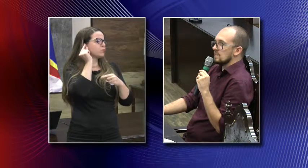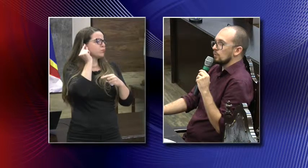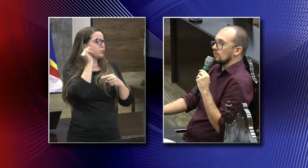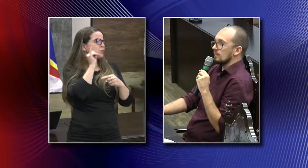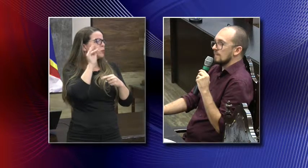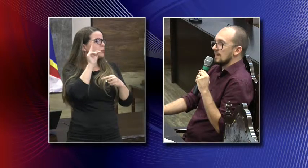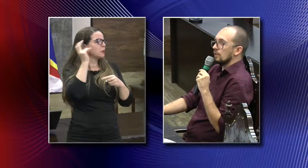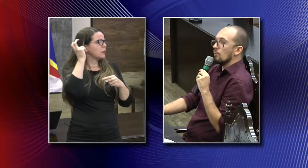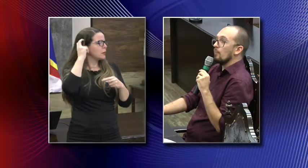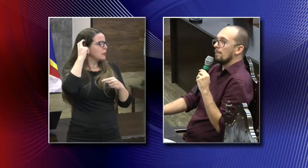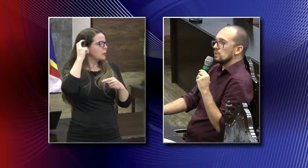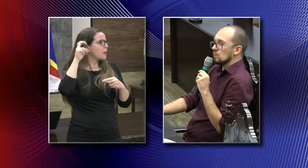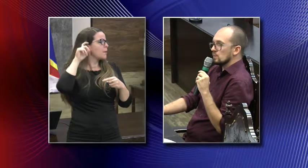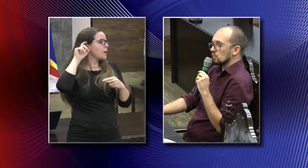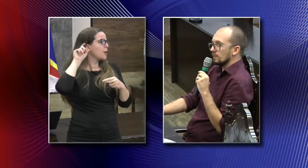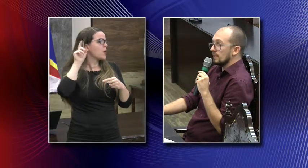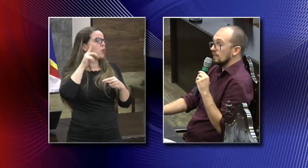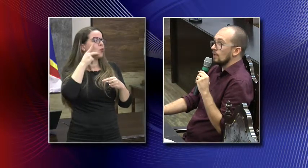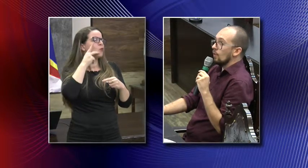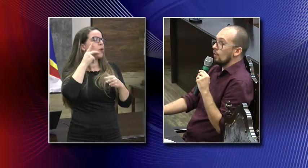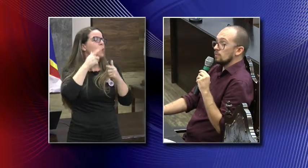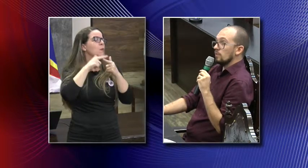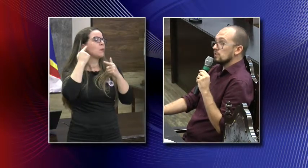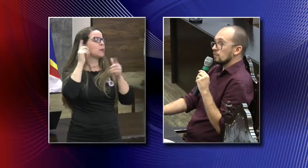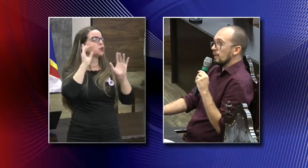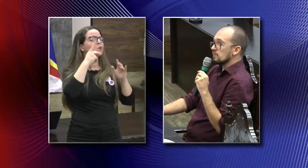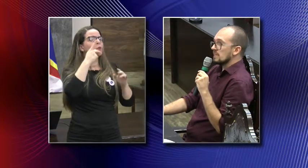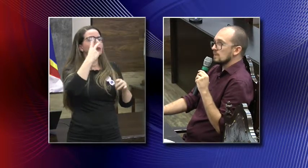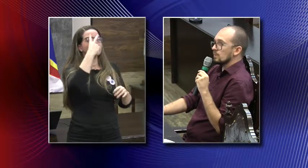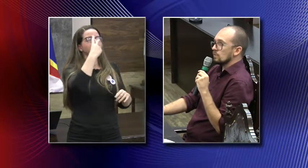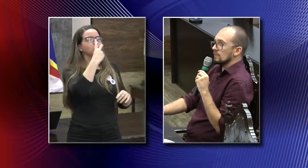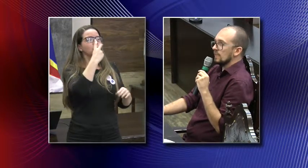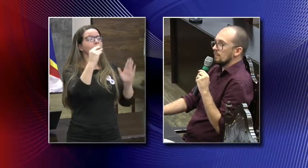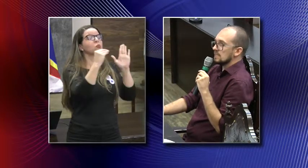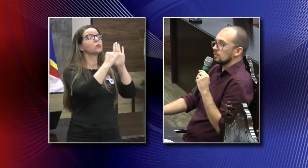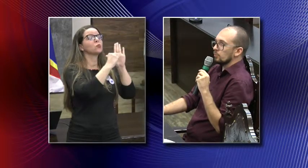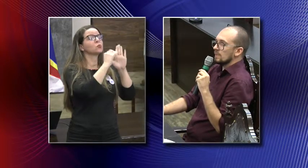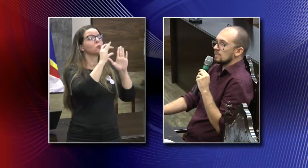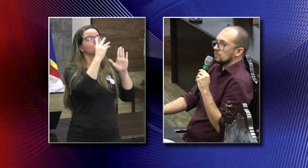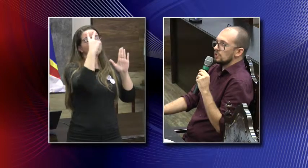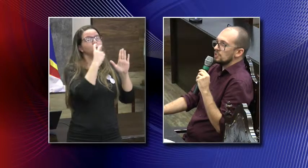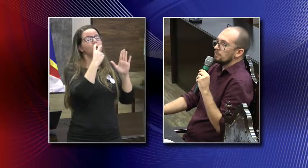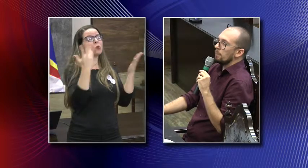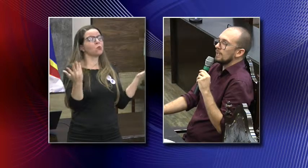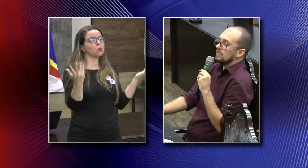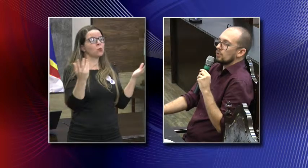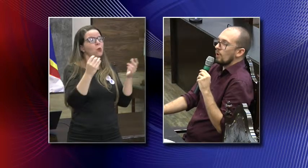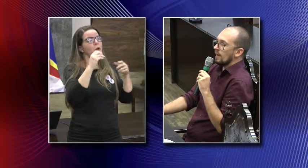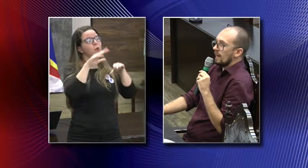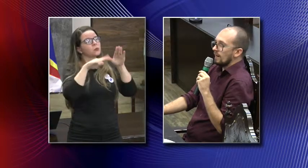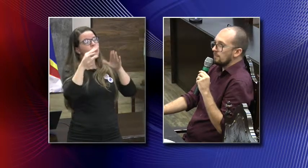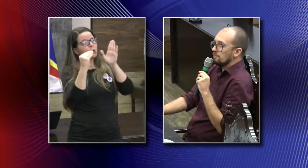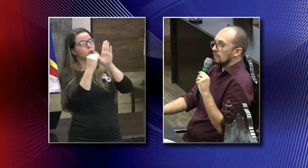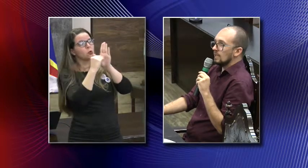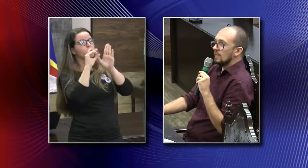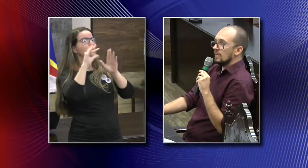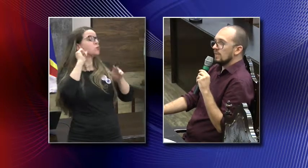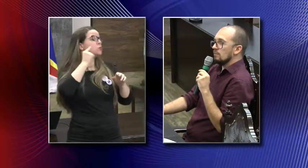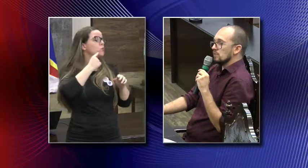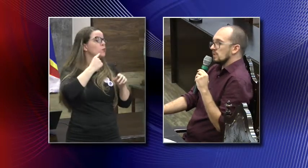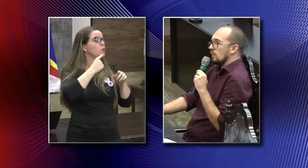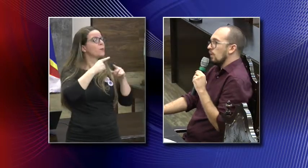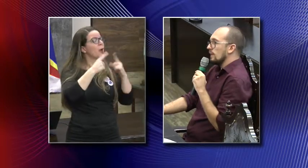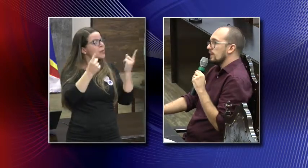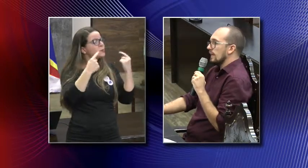pessoa está sendo contabilizada como uma pessoa surda. Ou, suponhamos que essa pessoa tenha passado por uma cirurgia de implante coclear